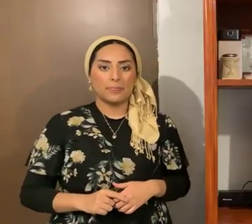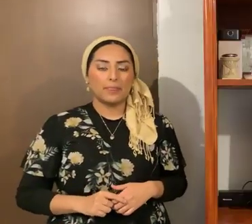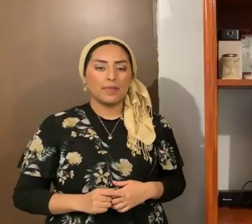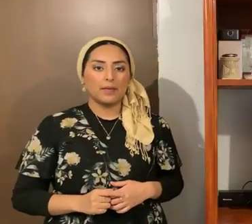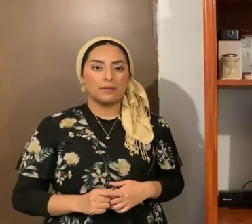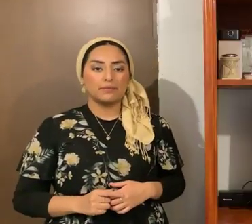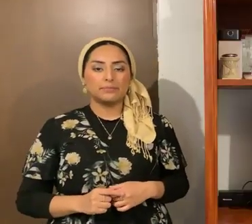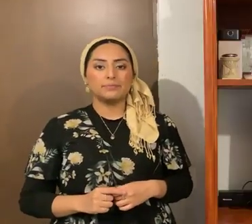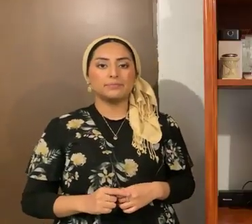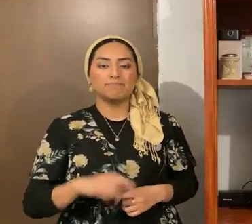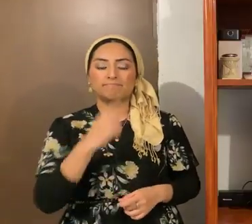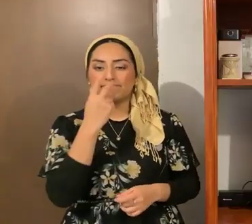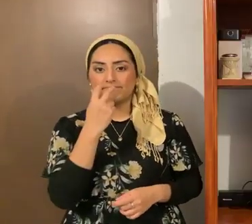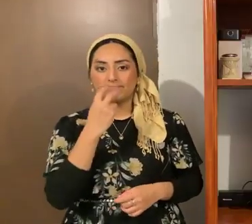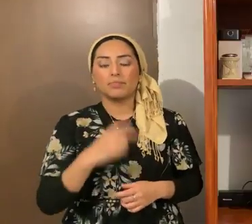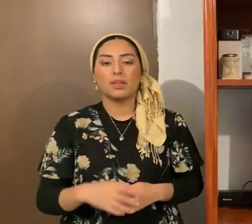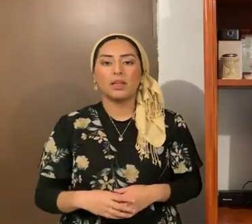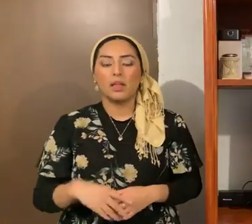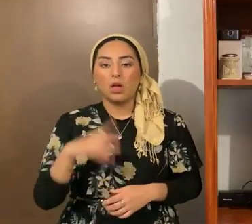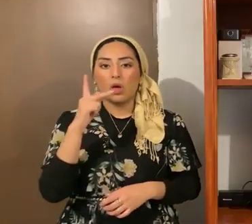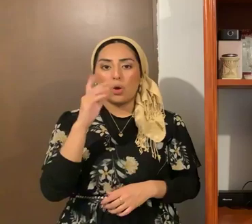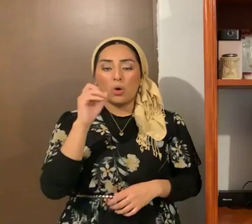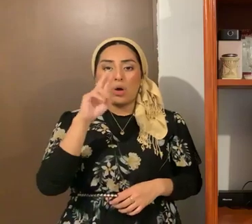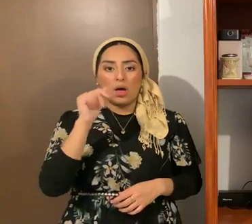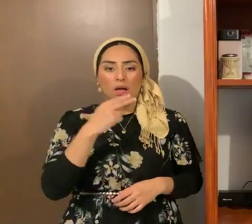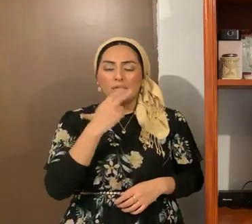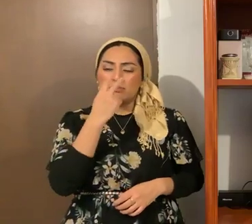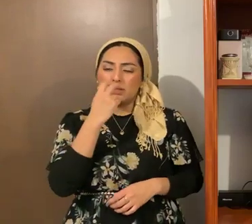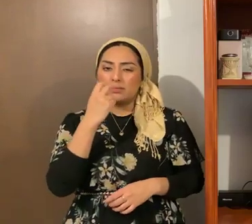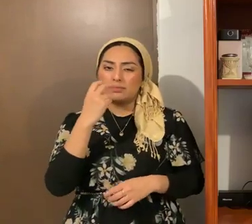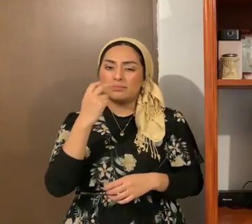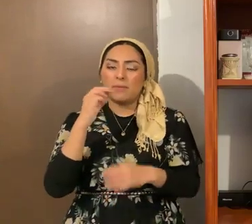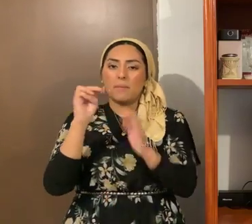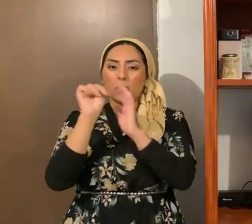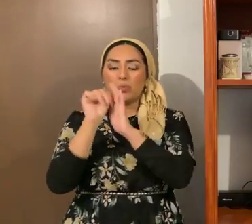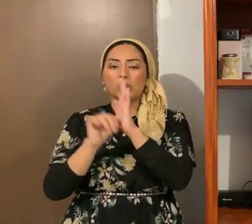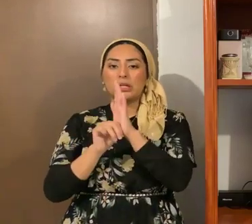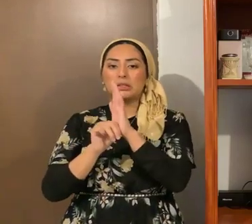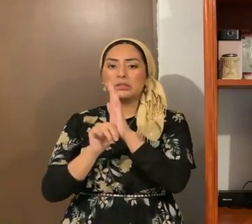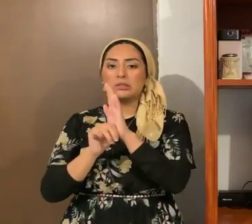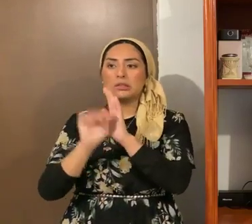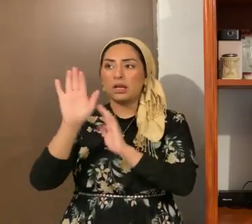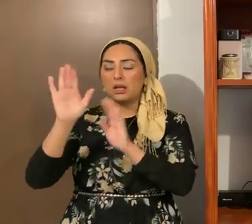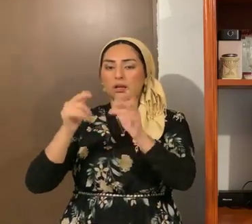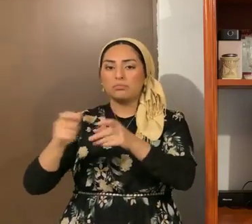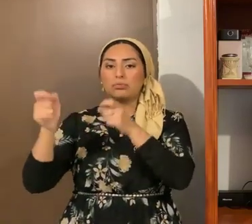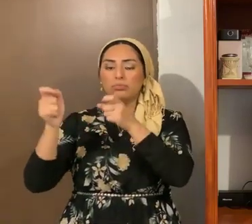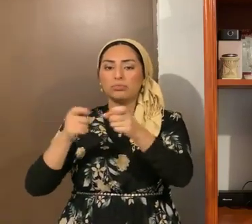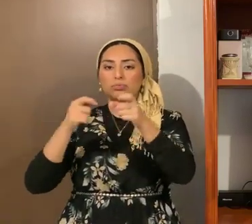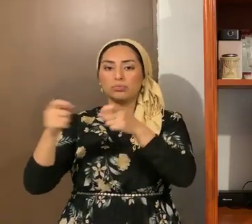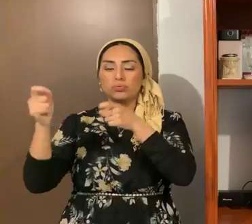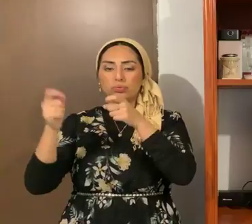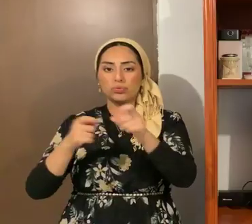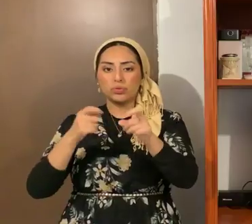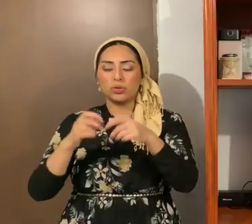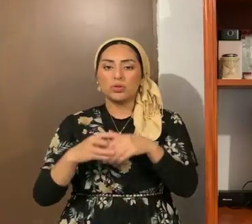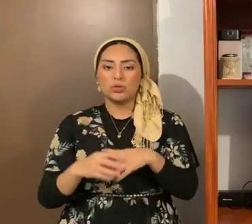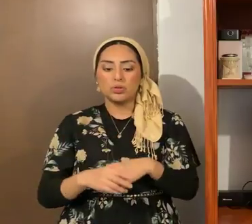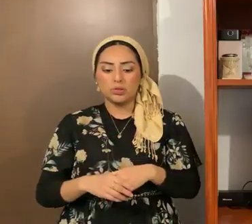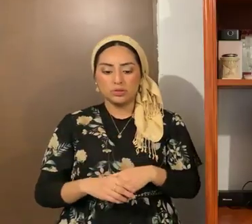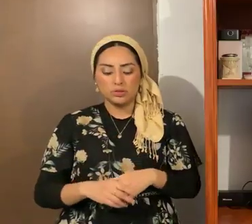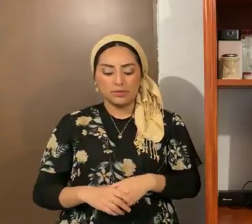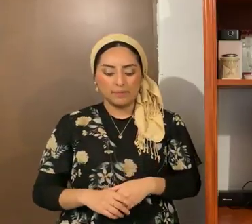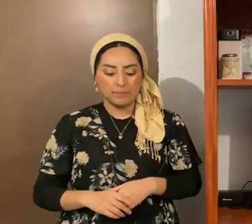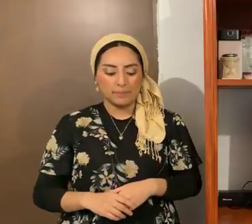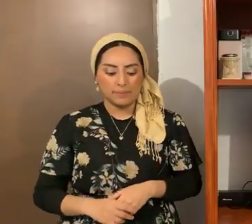ponía en duda a Coré el liderazgo de Moshe. Ponía en duda el